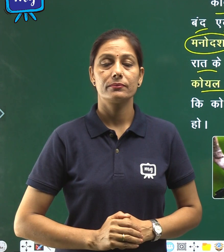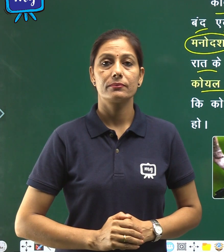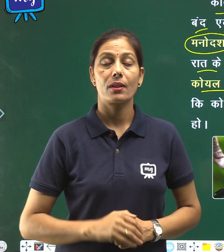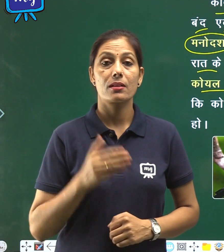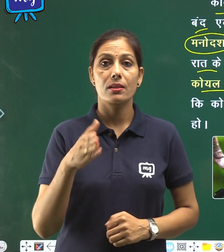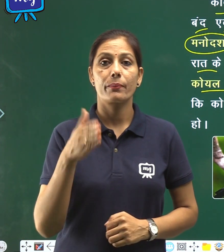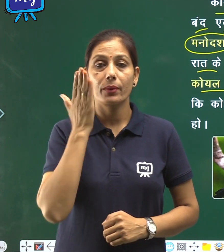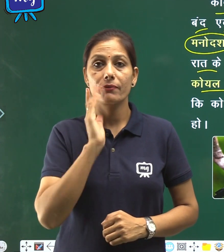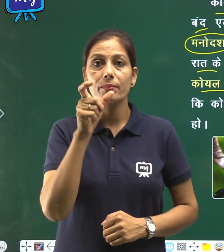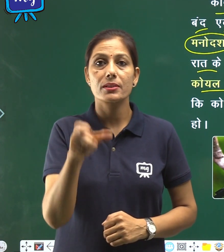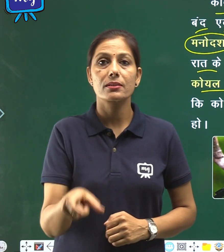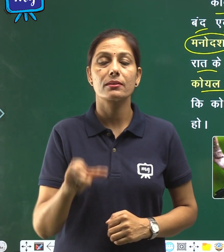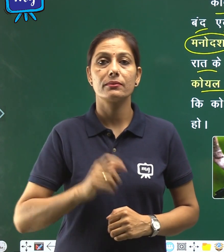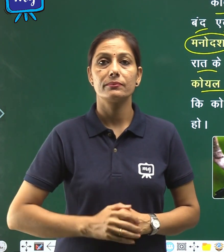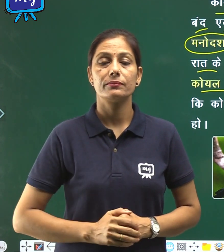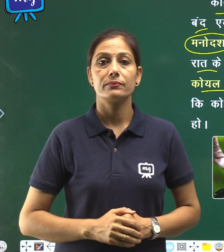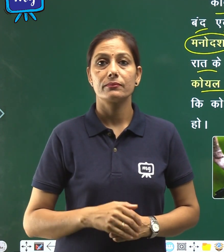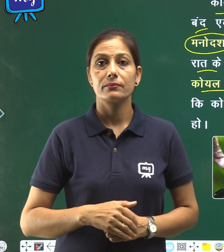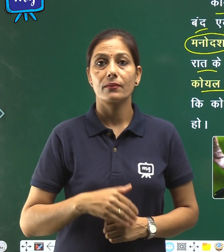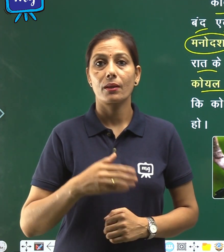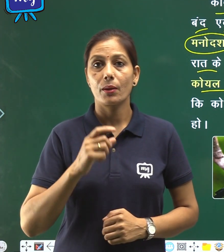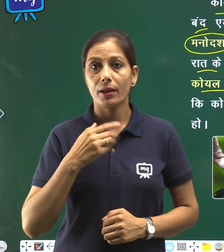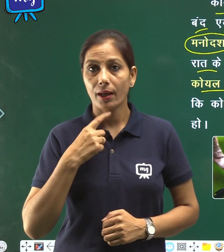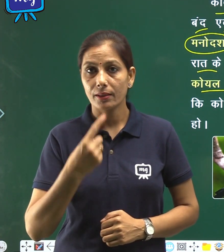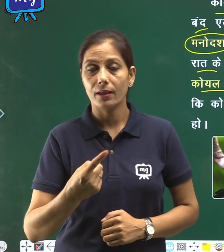तब कवि कहता है कि